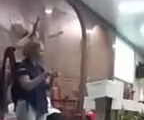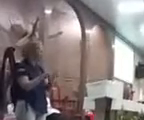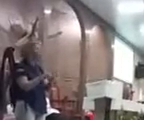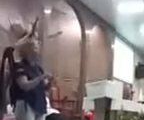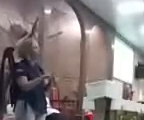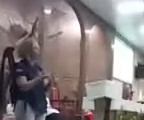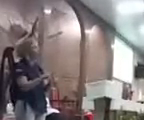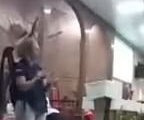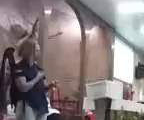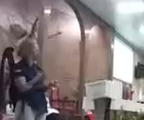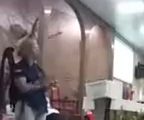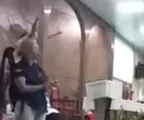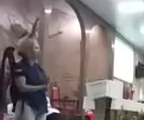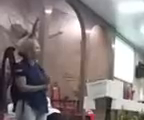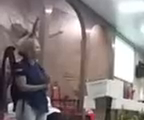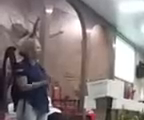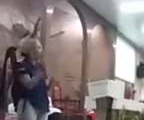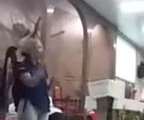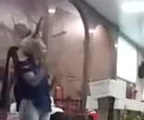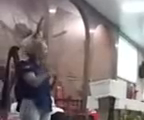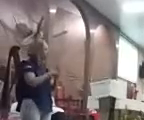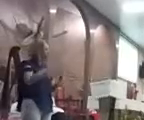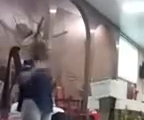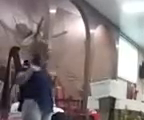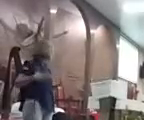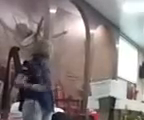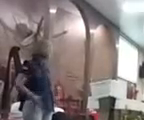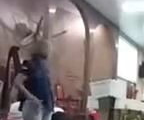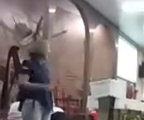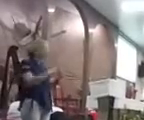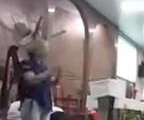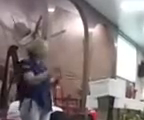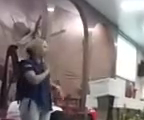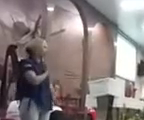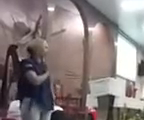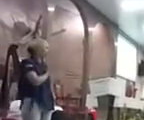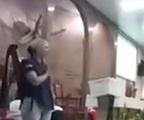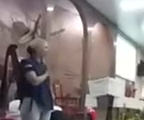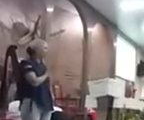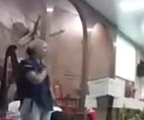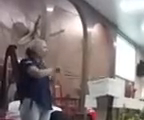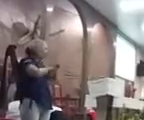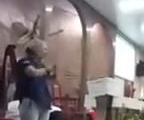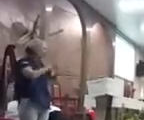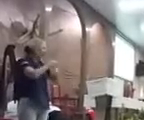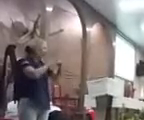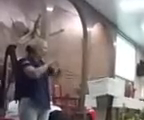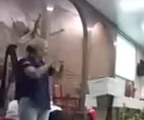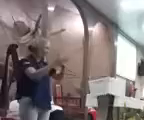físicos, não. São milagres aqui, ó. Milagres do coração.